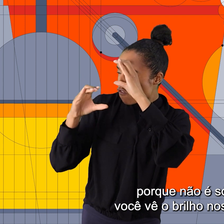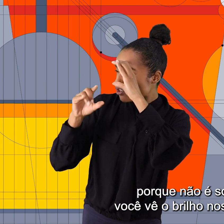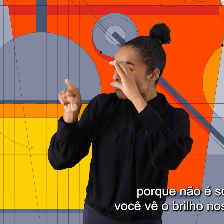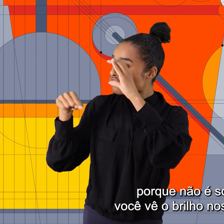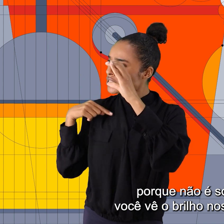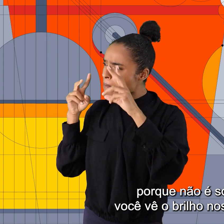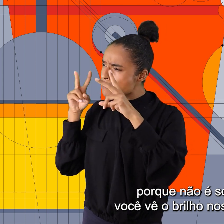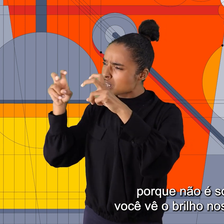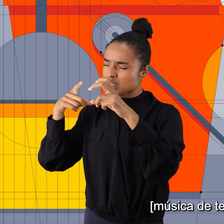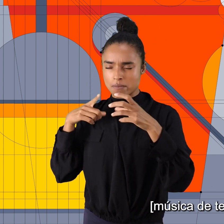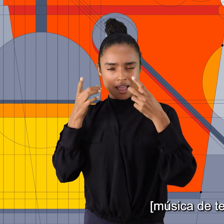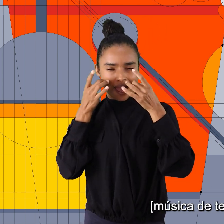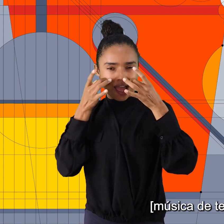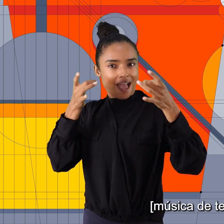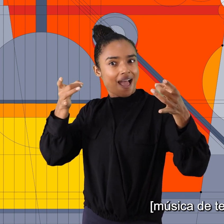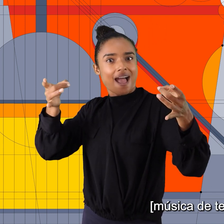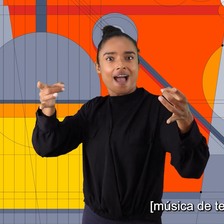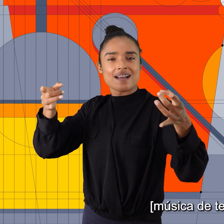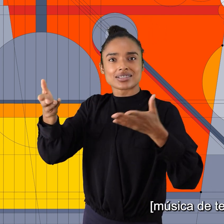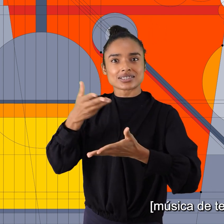você vê o brilho nos olhos dela.